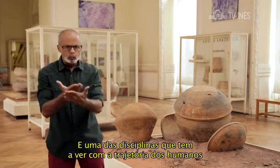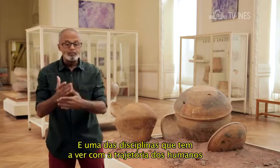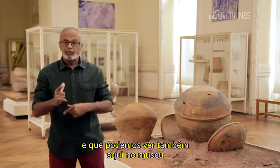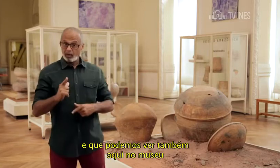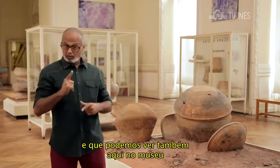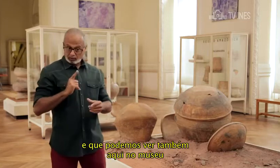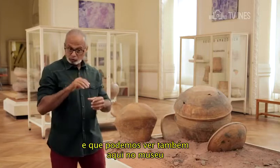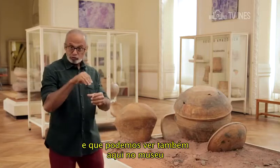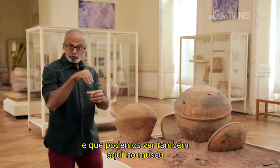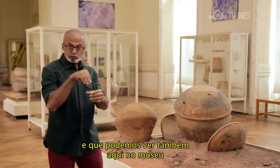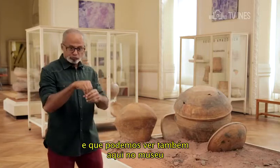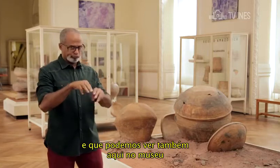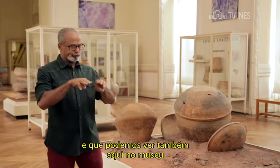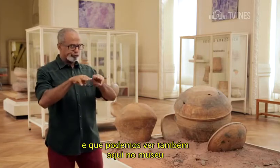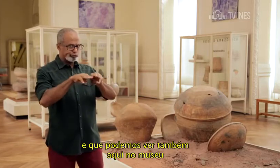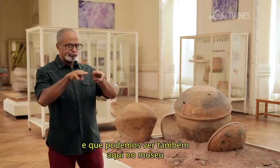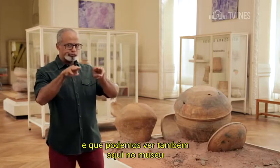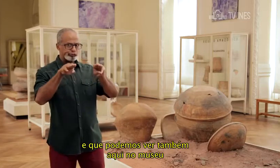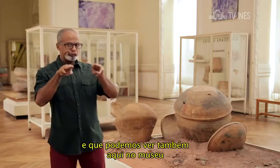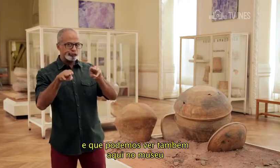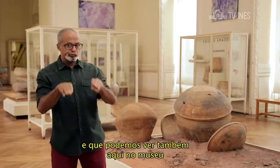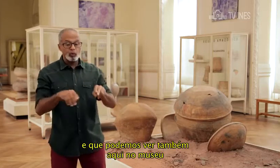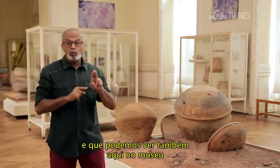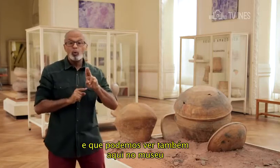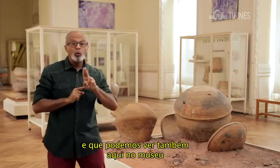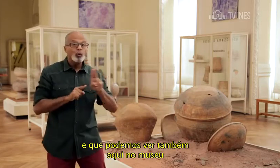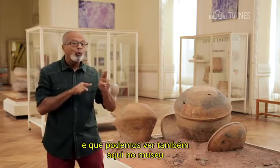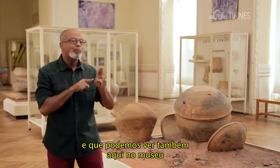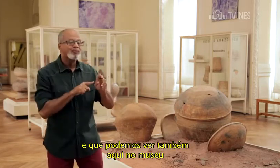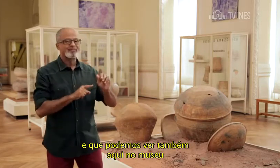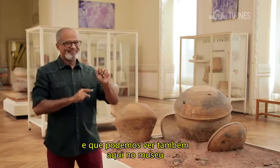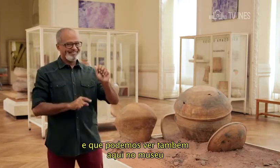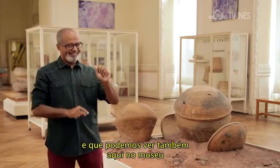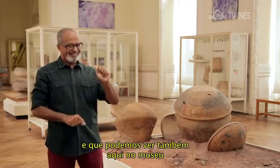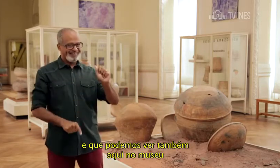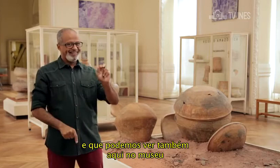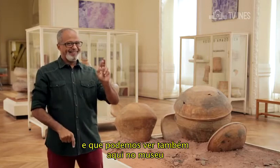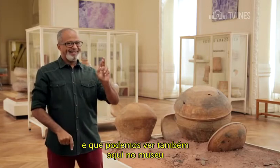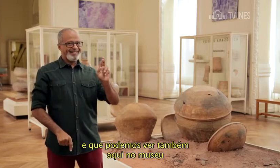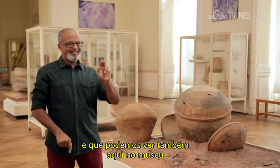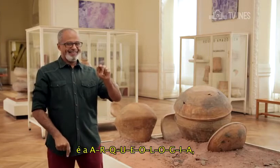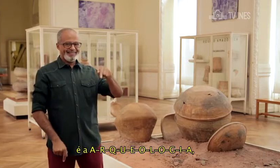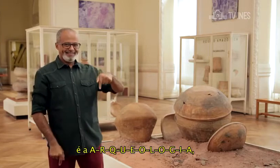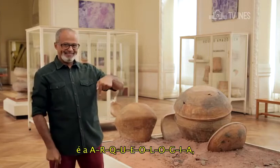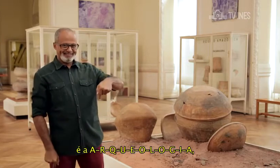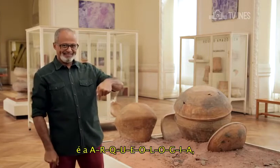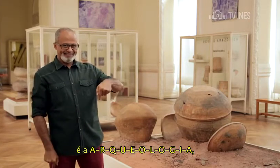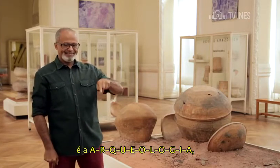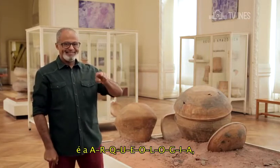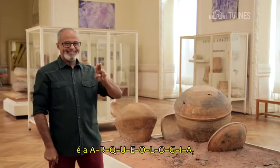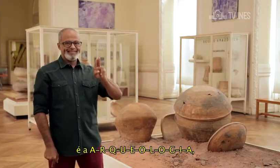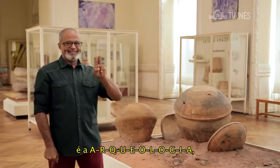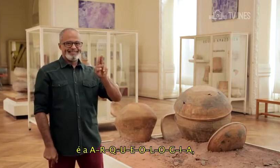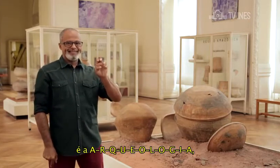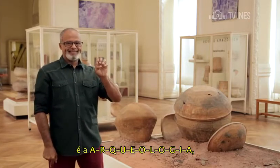E que podemos ver também aqui no museu... É... A...